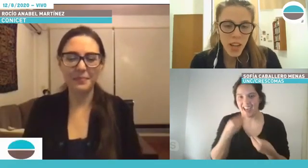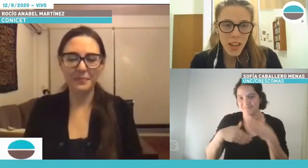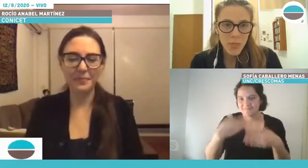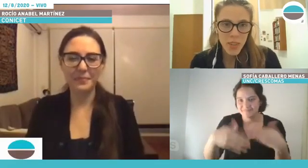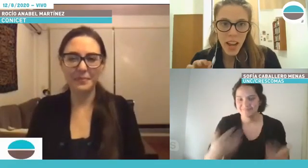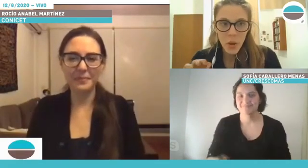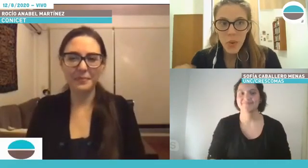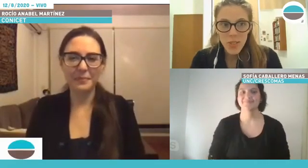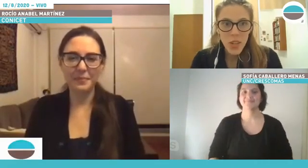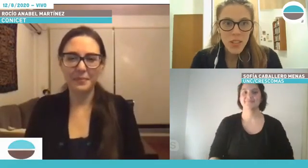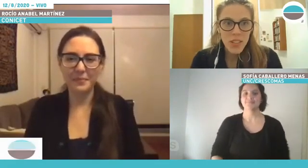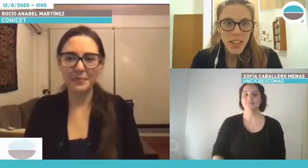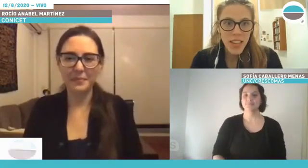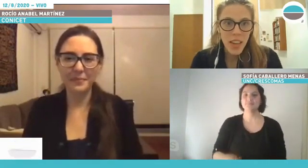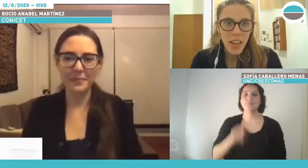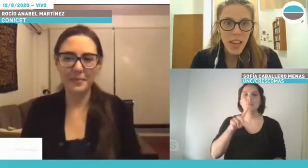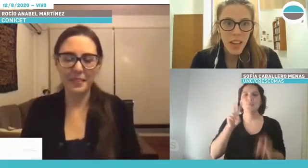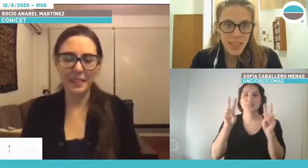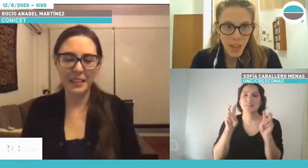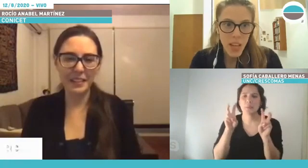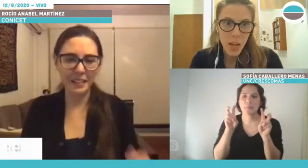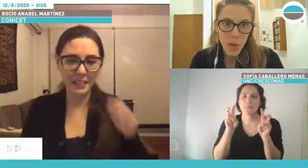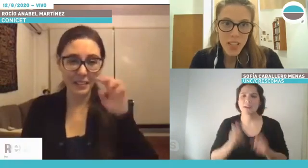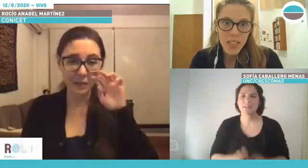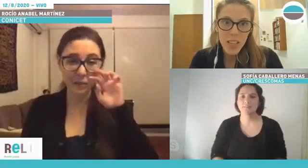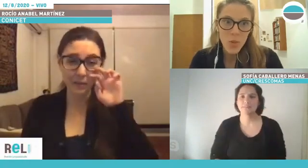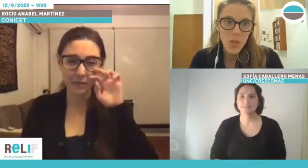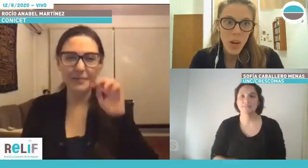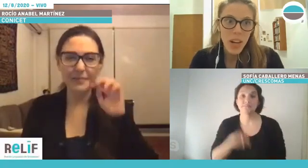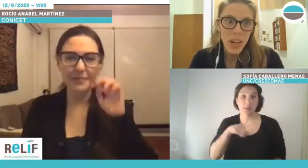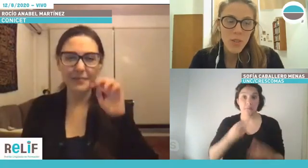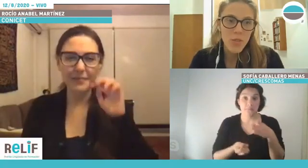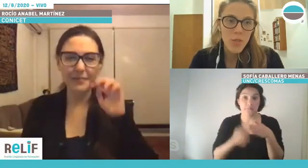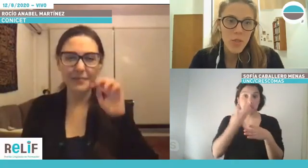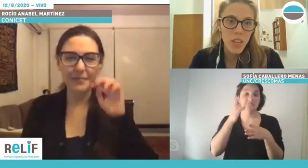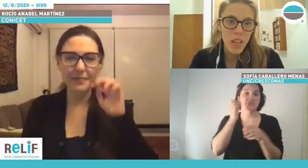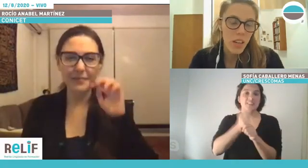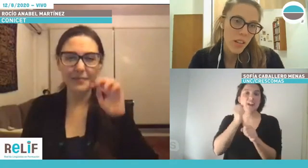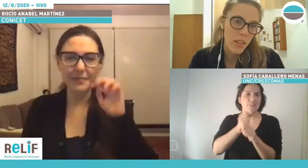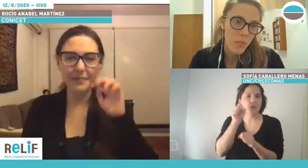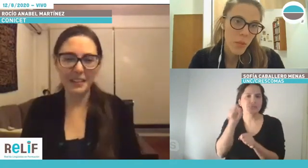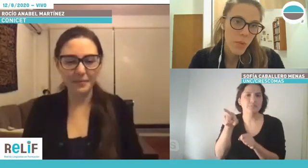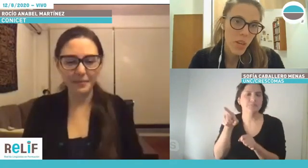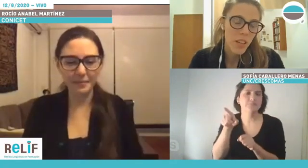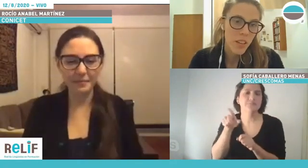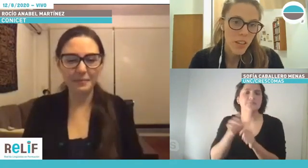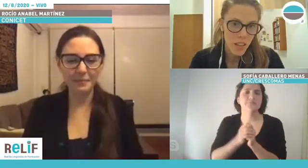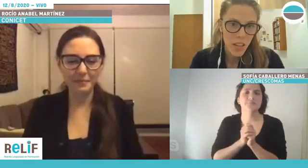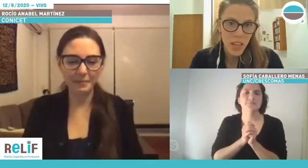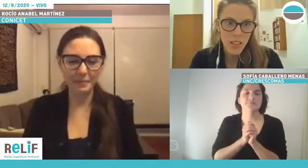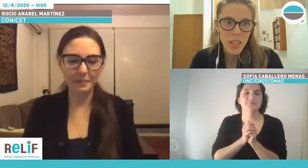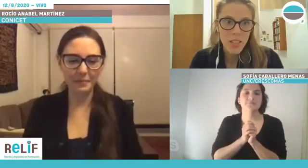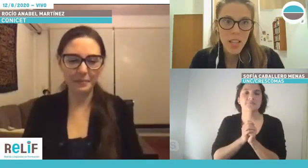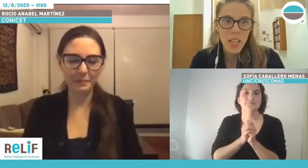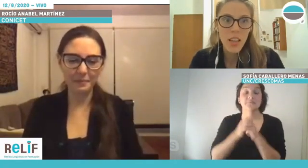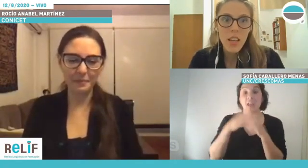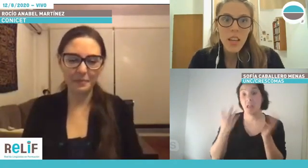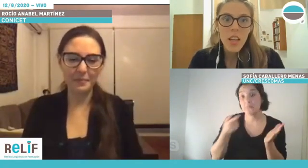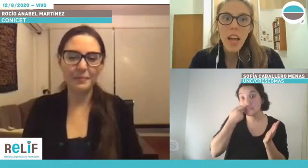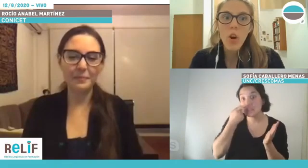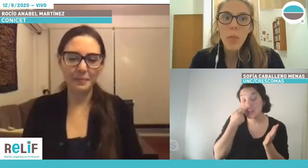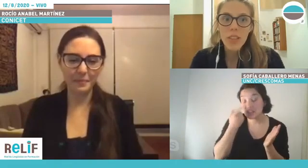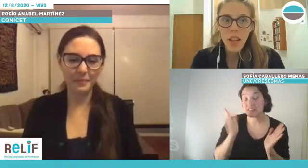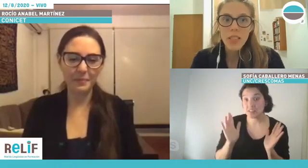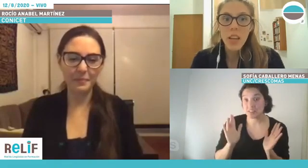Hay una cuestión que también aparece en tus trabajos, que por ahí era